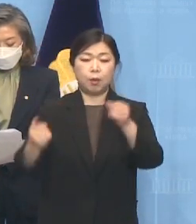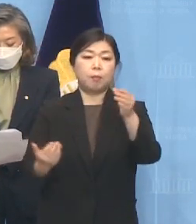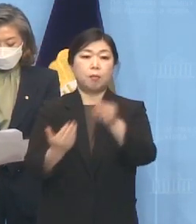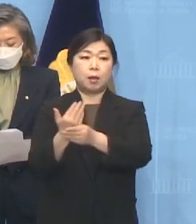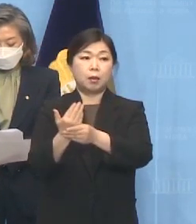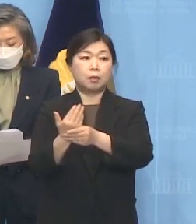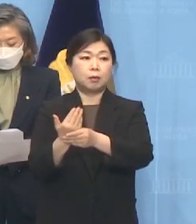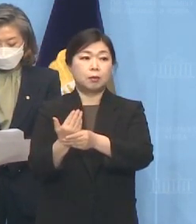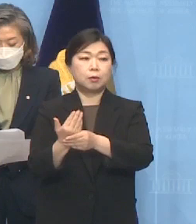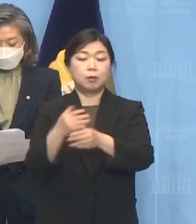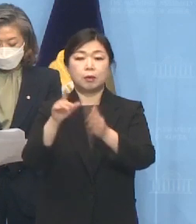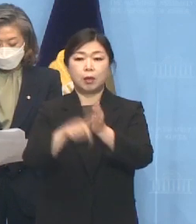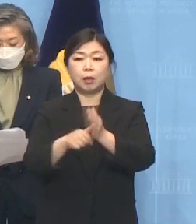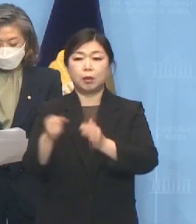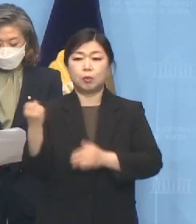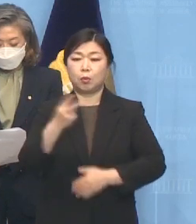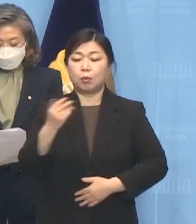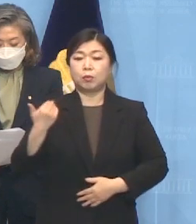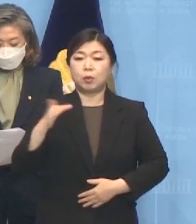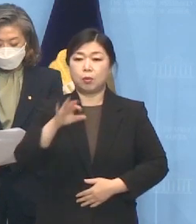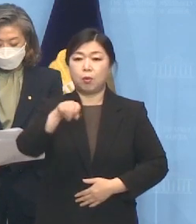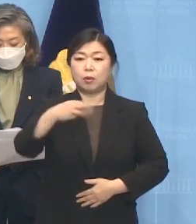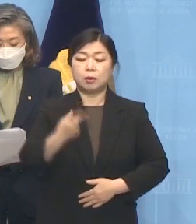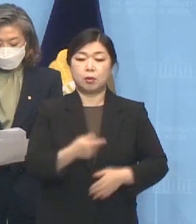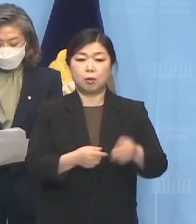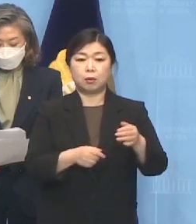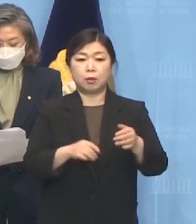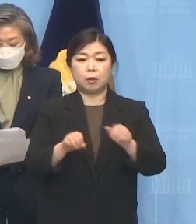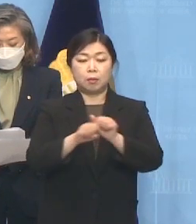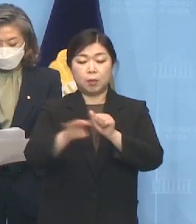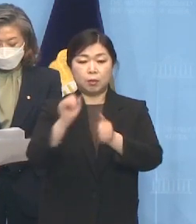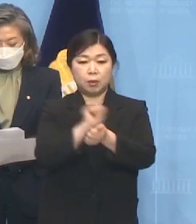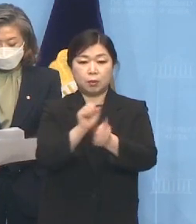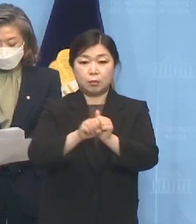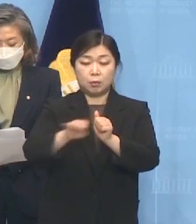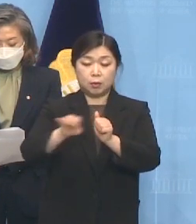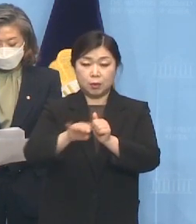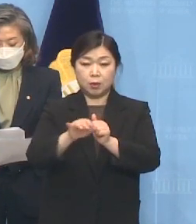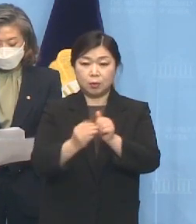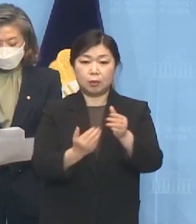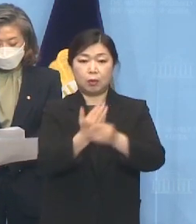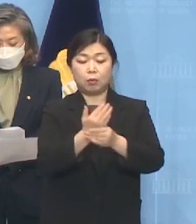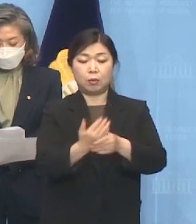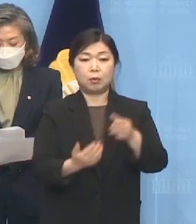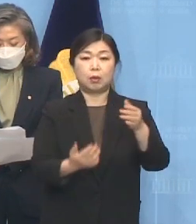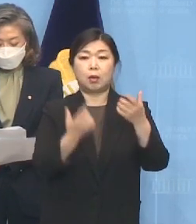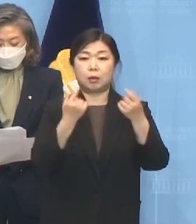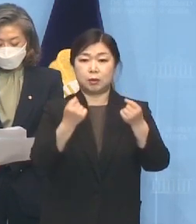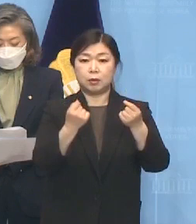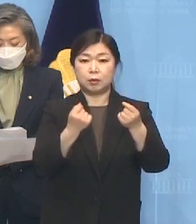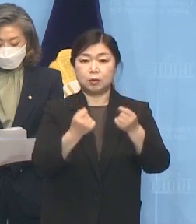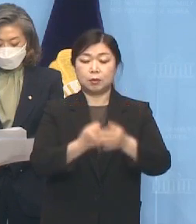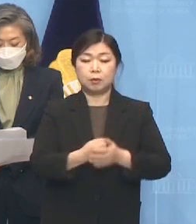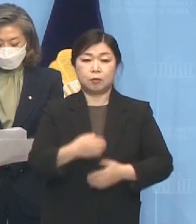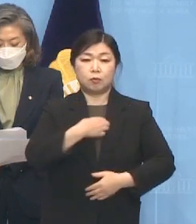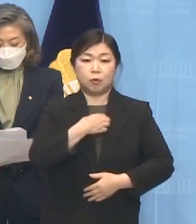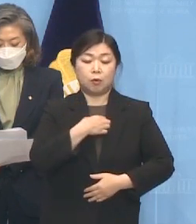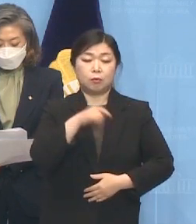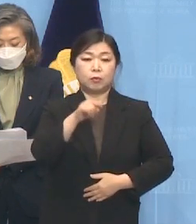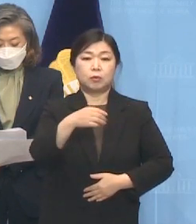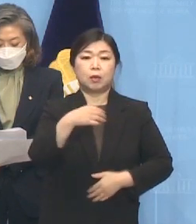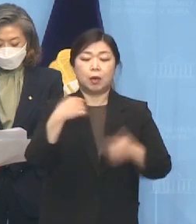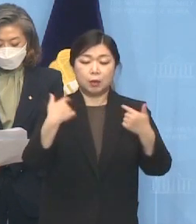사거나 최근 월성원전 당사는 루트를 사고와 같이 치명적 위험에